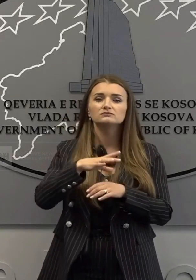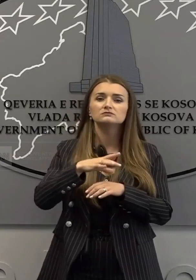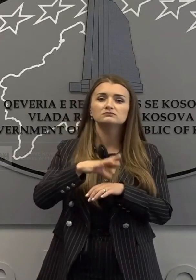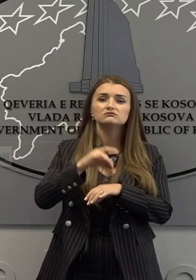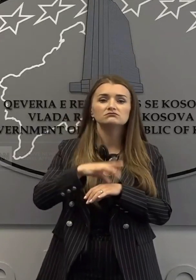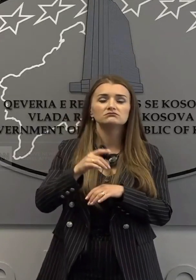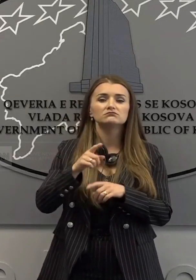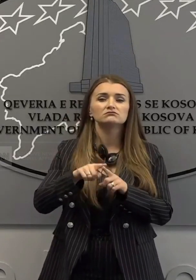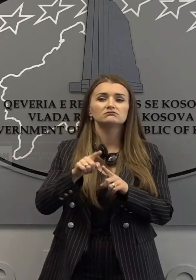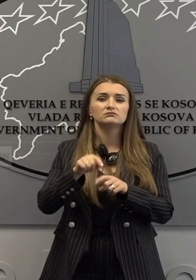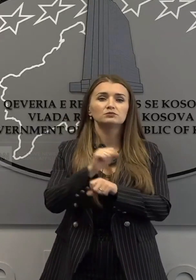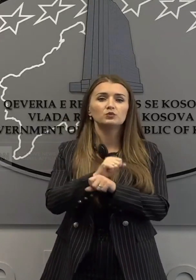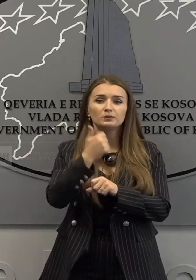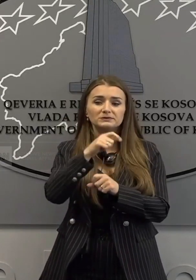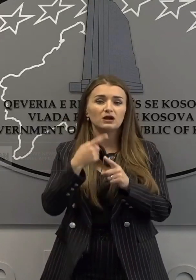të tilla.